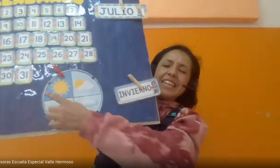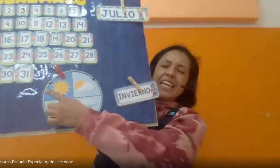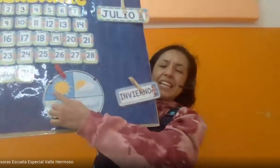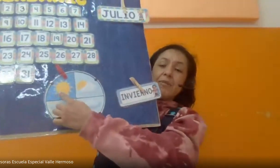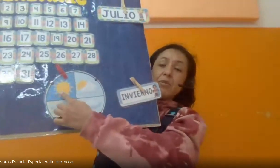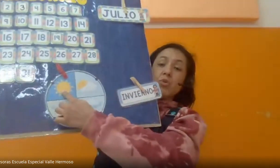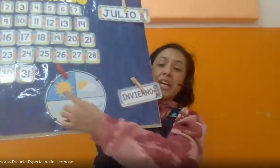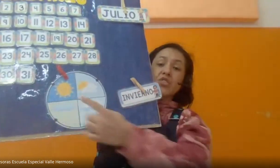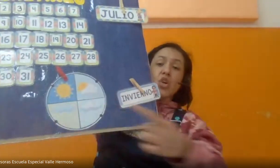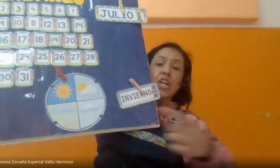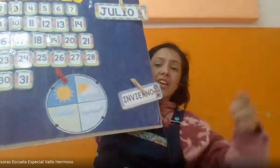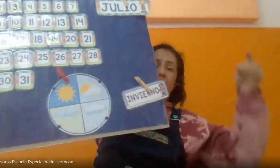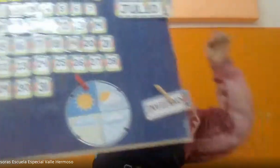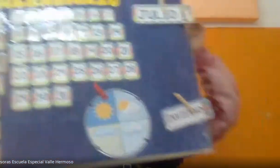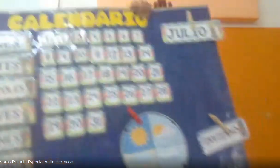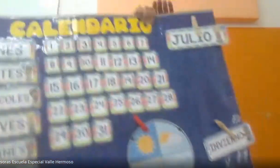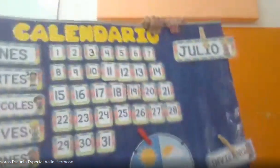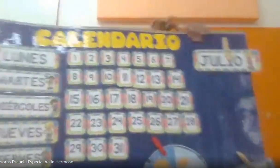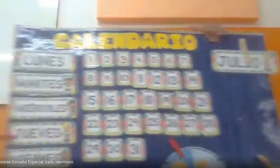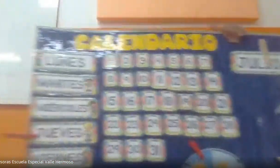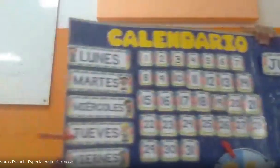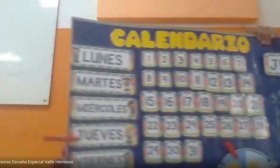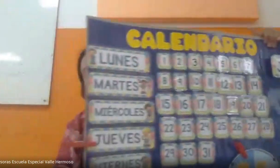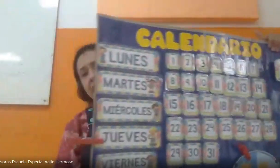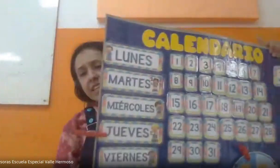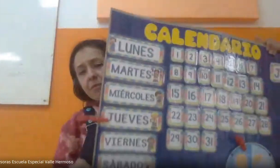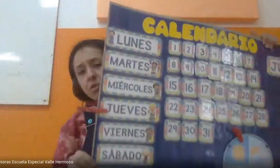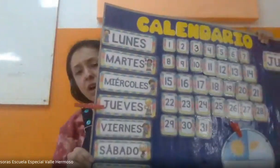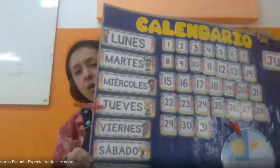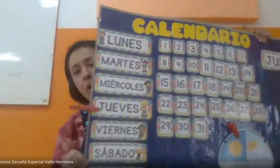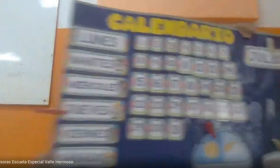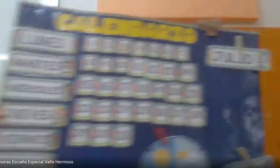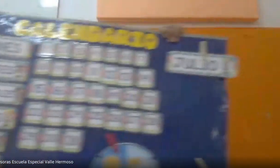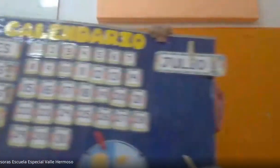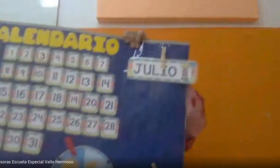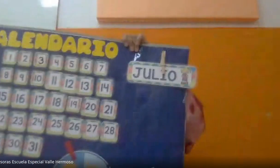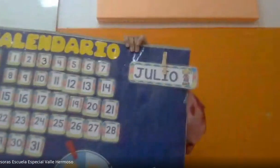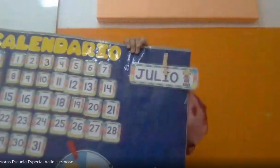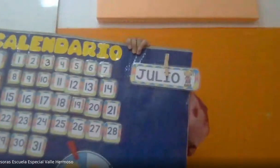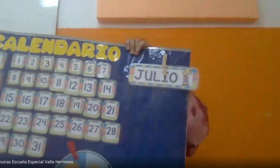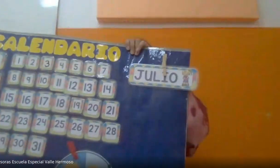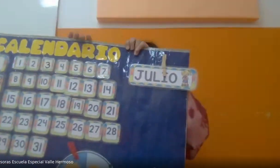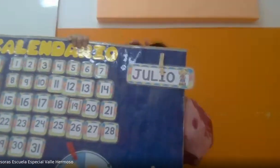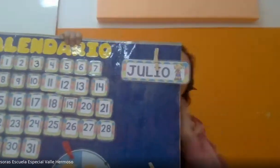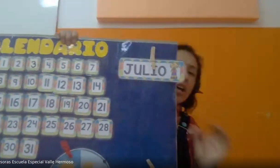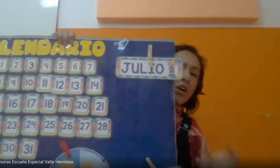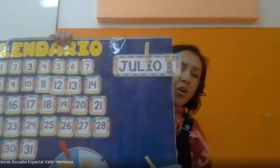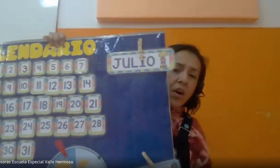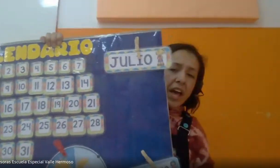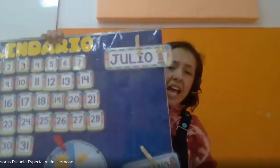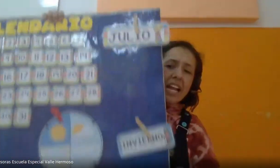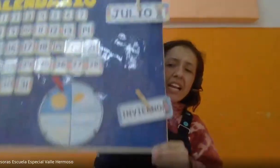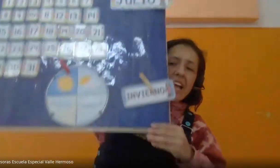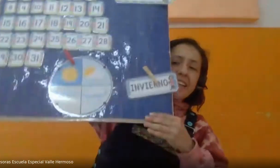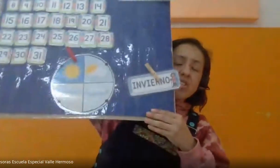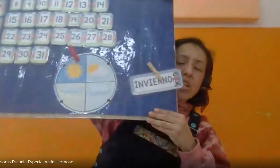Excelente, tenemos un día soleado. Entonces, estamos a jueves, en el mes de julio, en la estación del